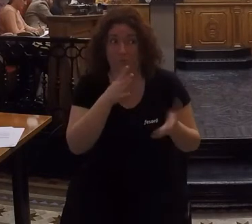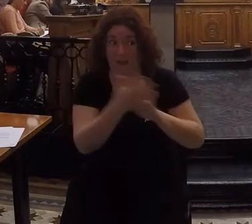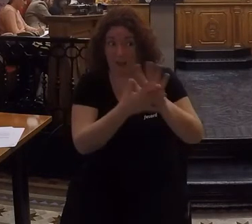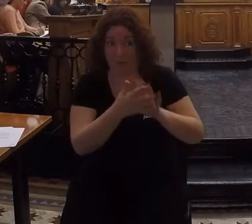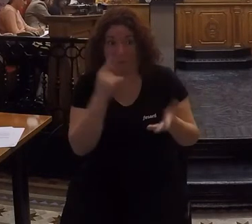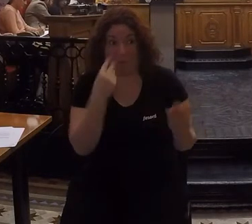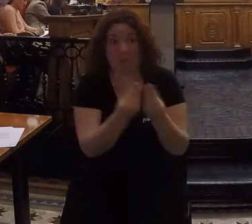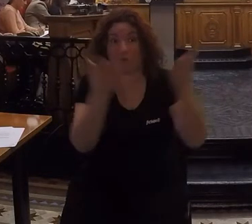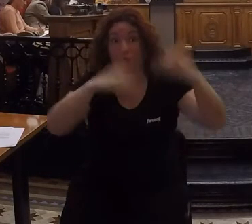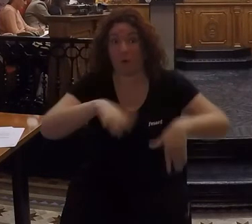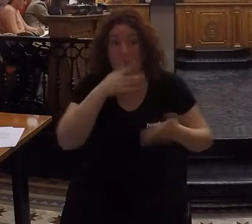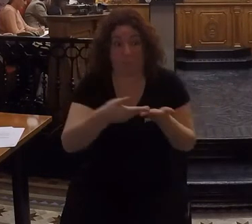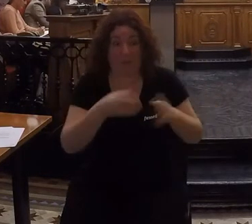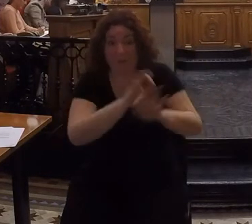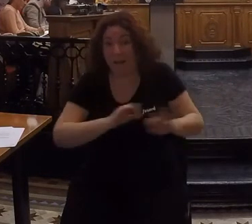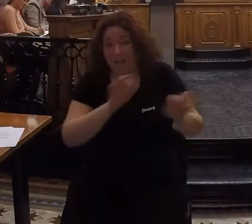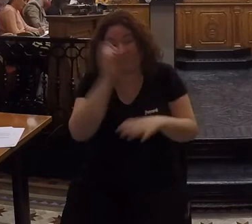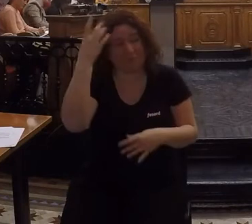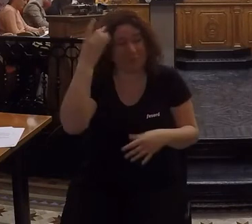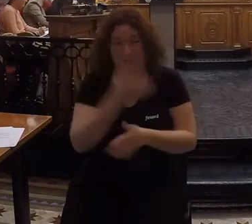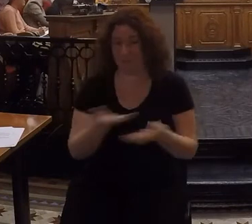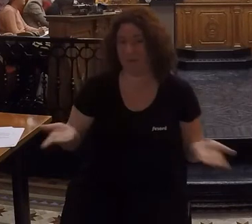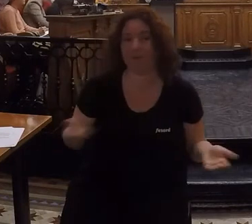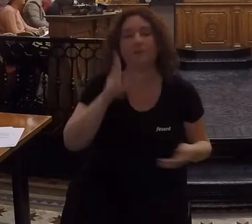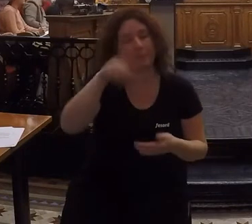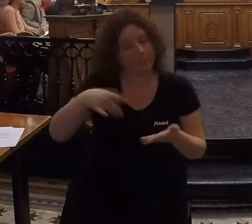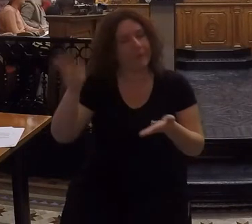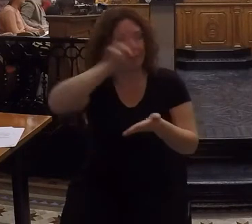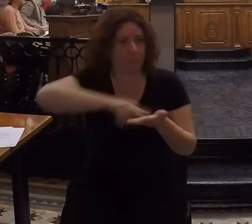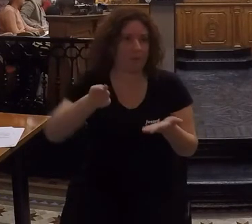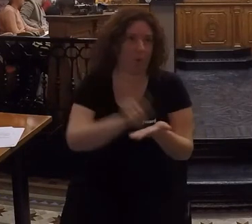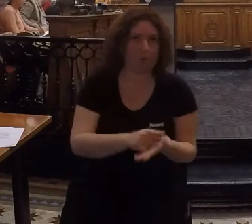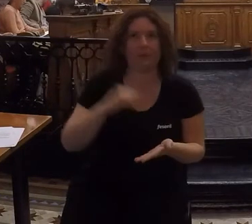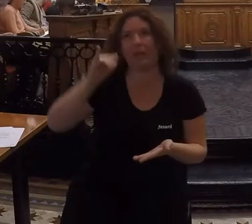Continúan ustedes hablando del IBI. Dicen